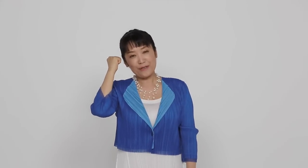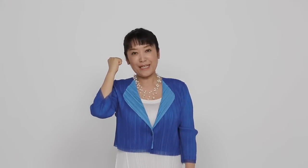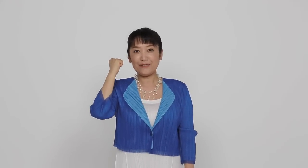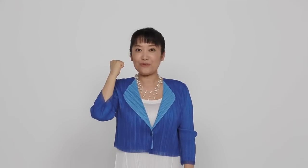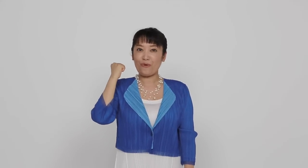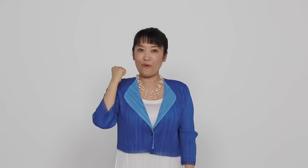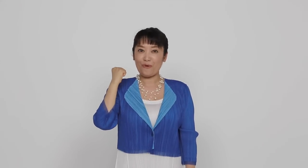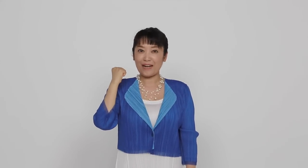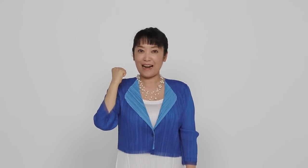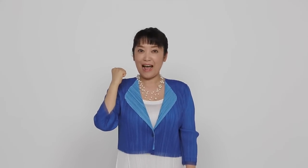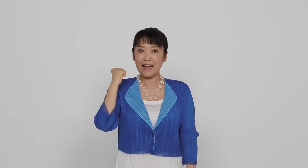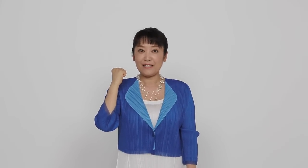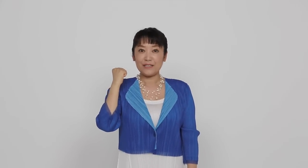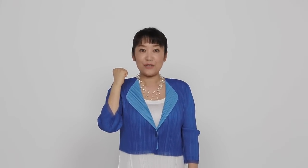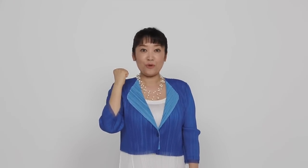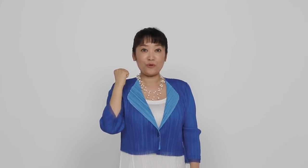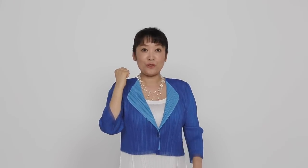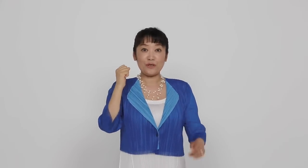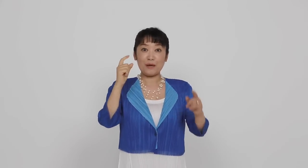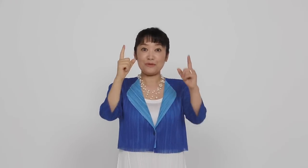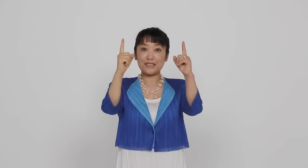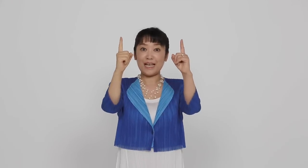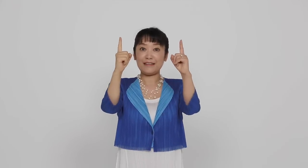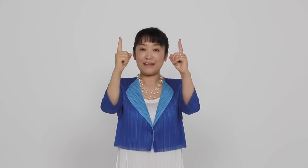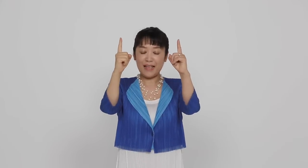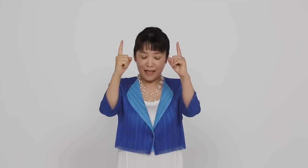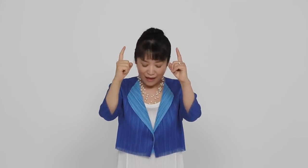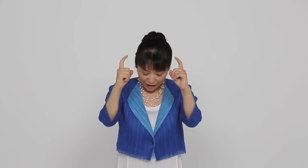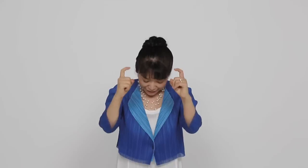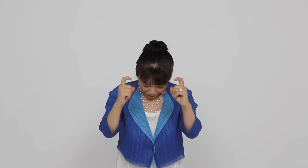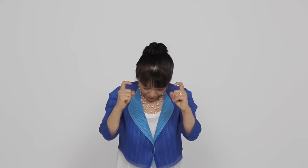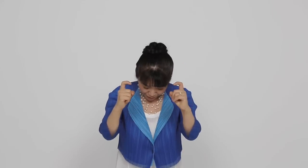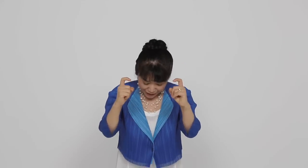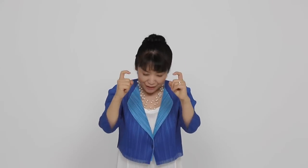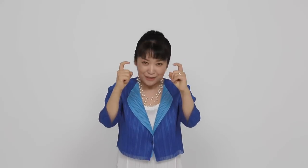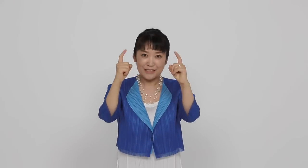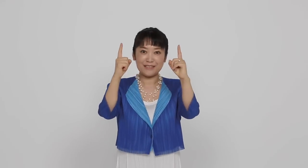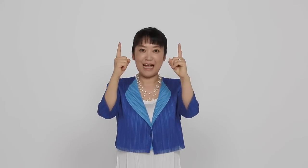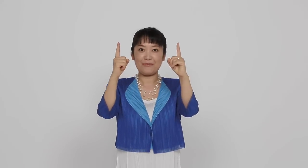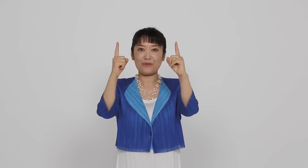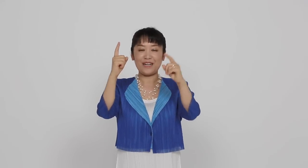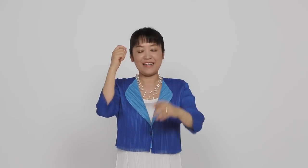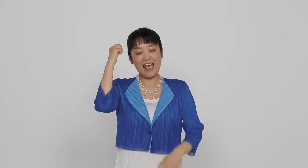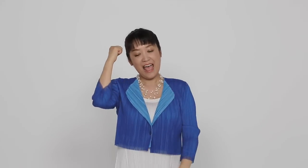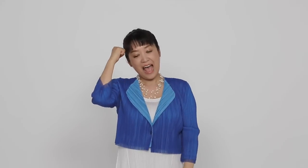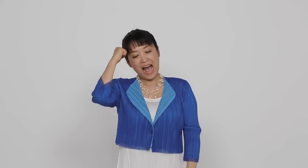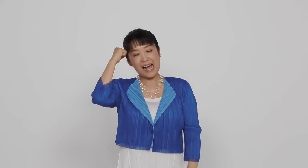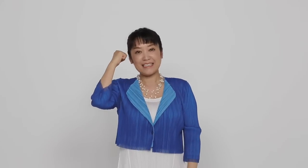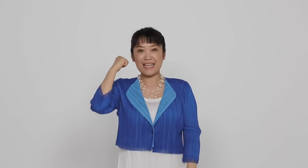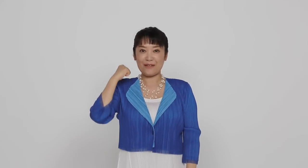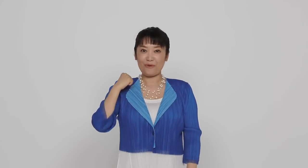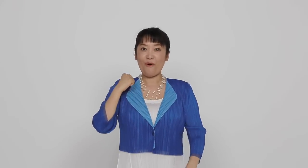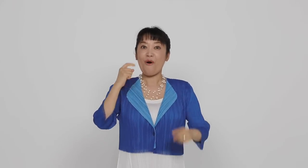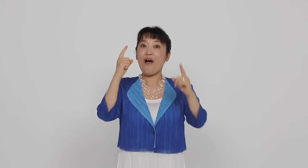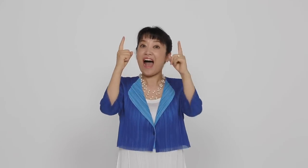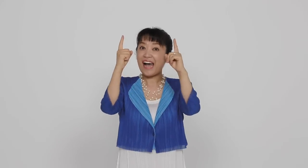起きるところから人と人が向き合って頭を下げる仕草、これで朝の挨